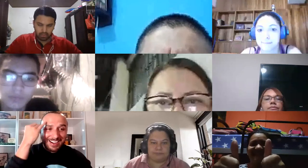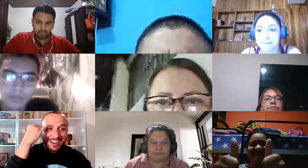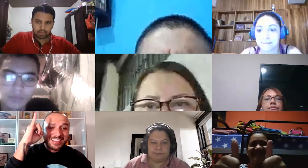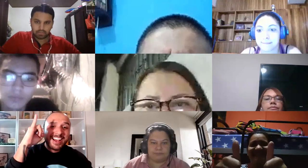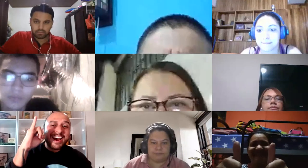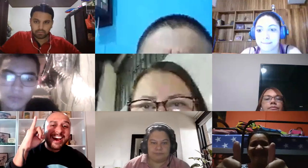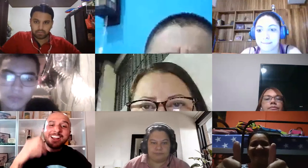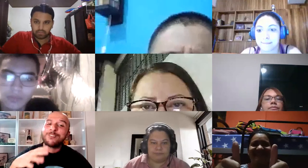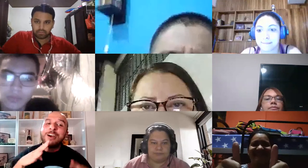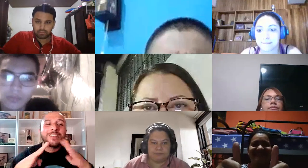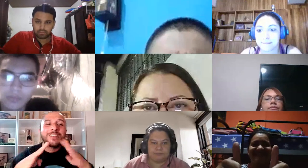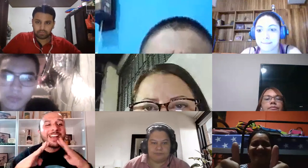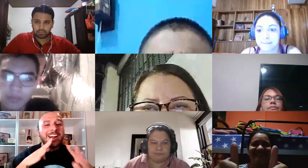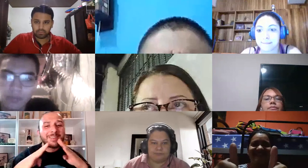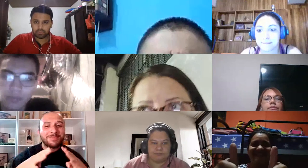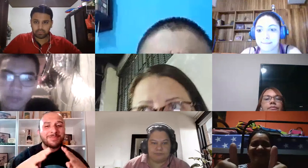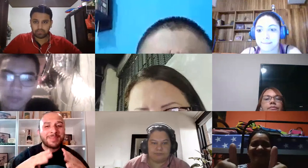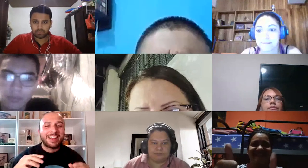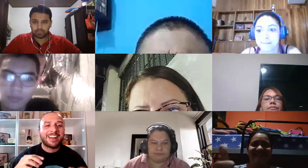La idea era no hablar para...